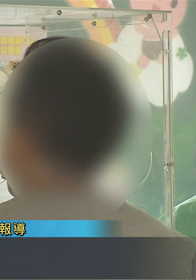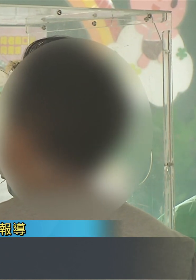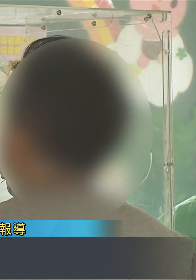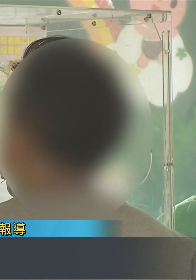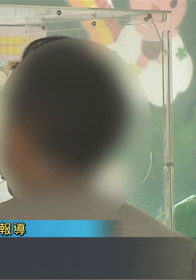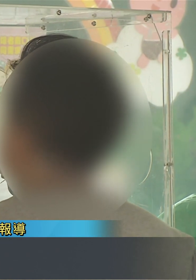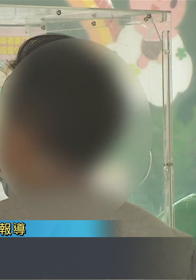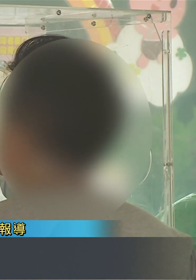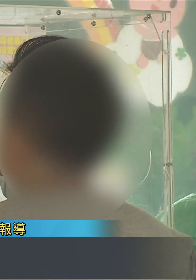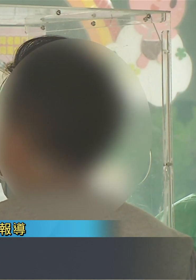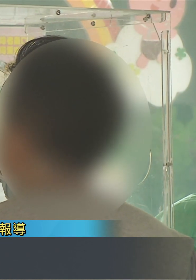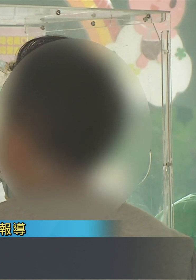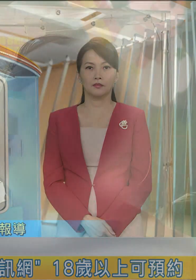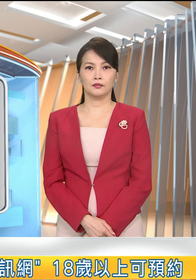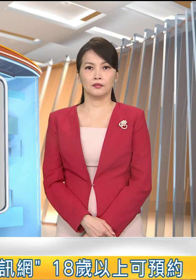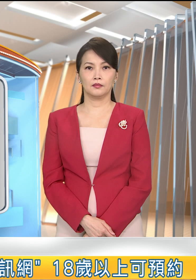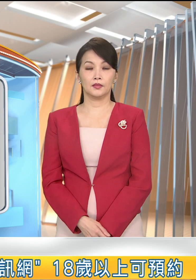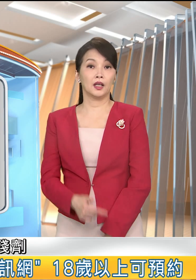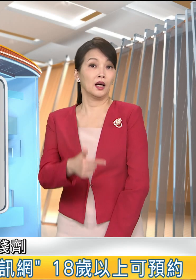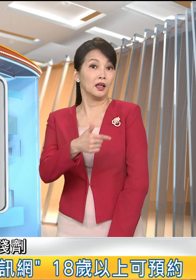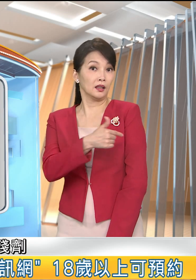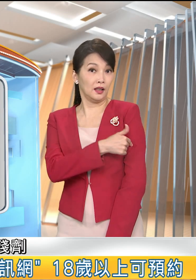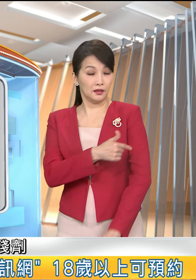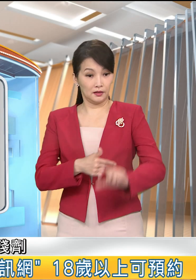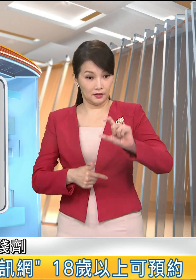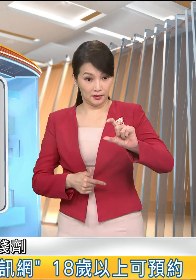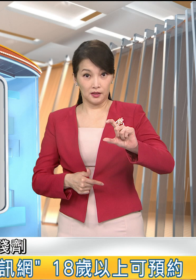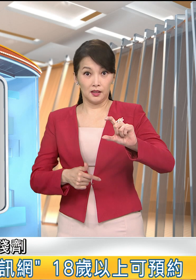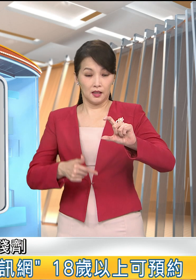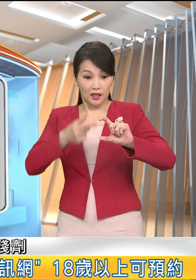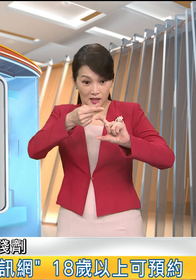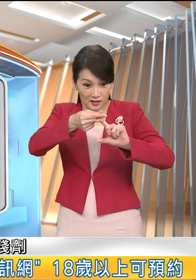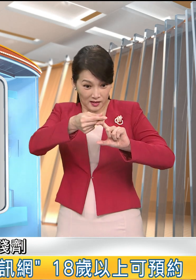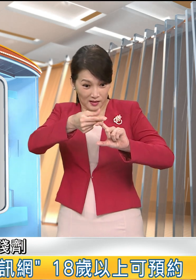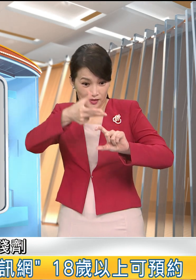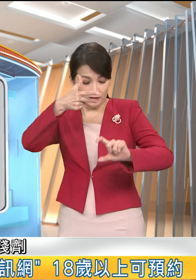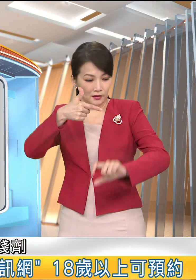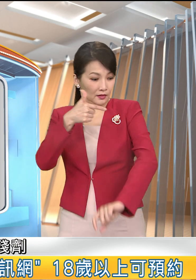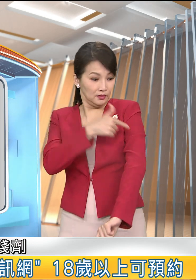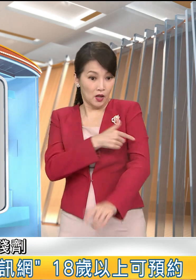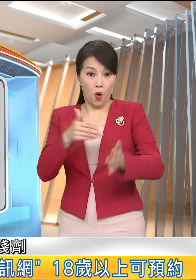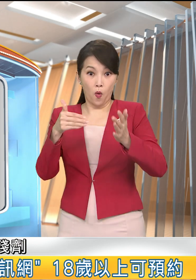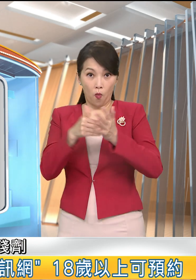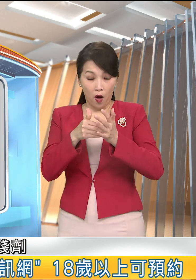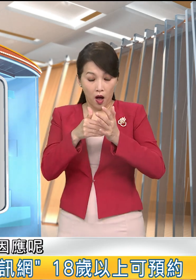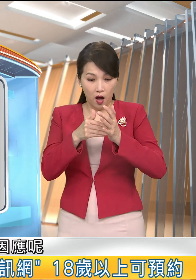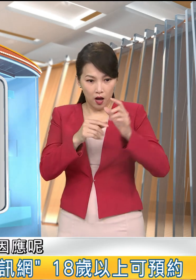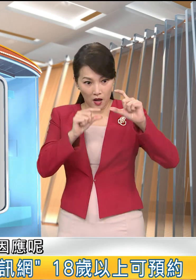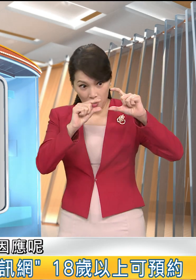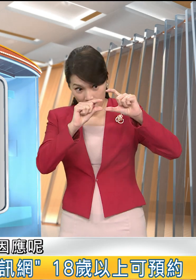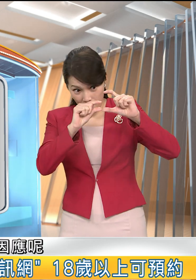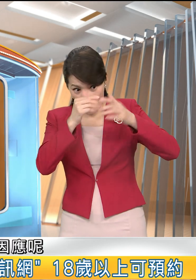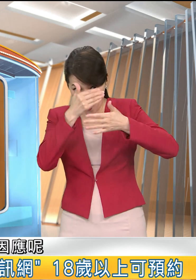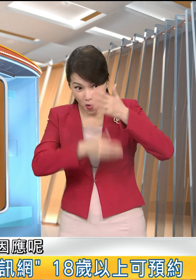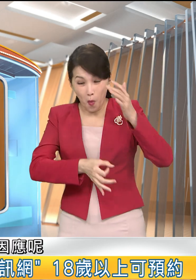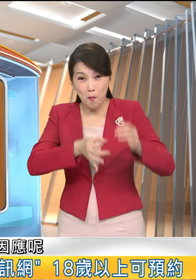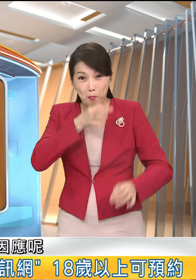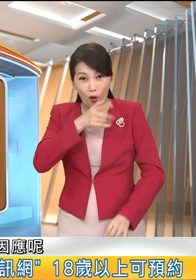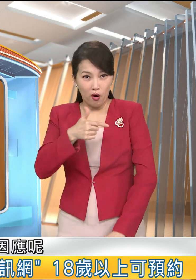柏宇。台北报道。 疫苗开瓶之后剩余的残剂，现在各地方是如何